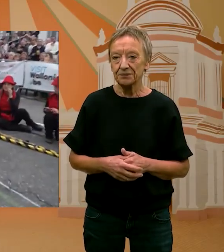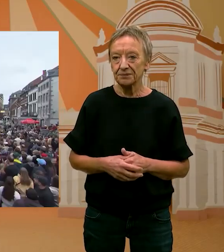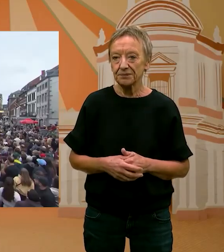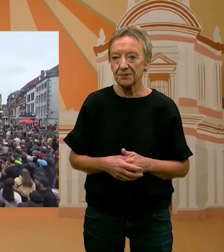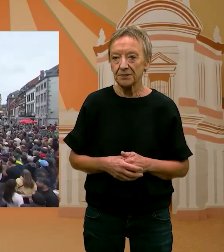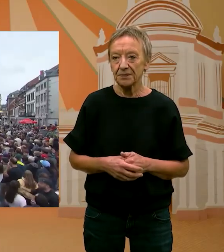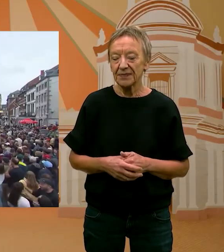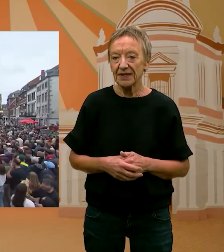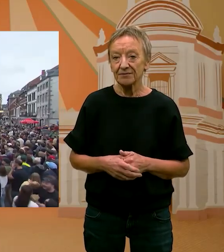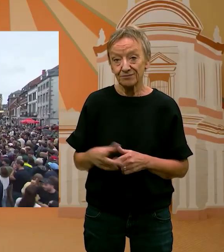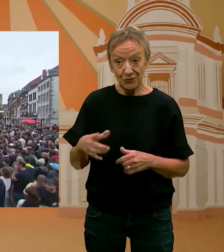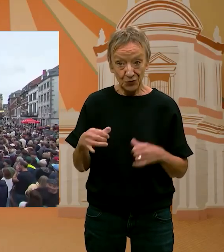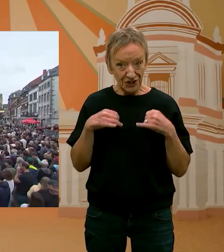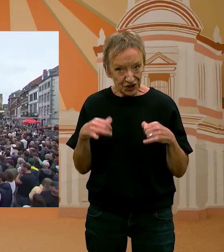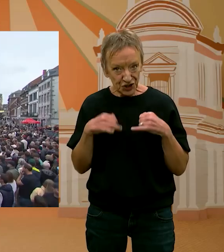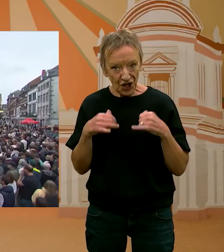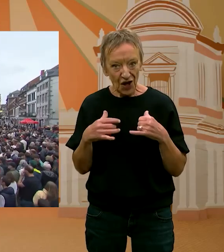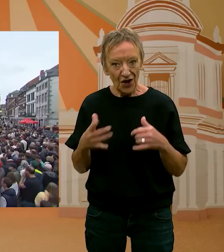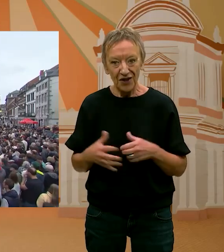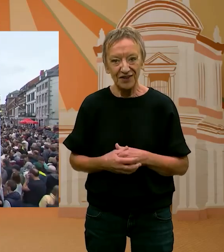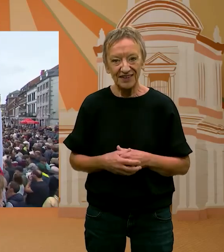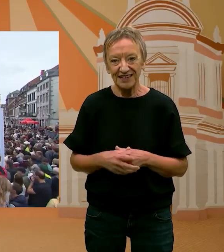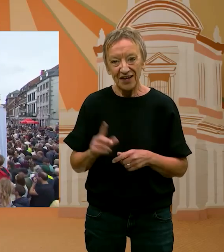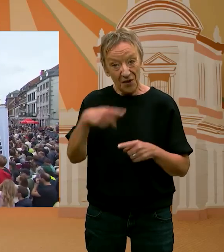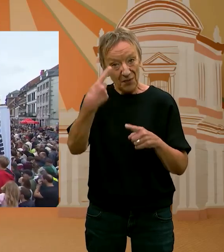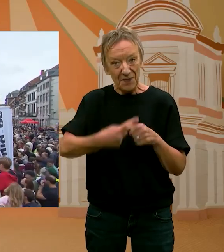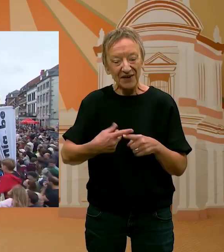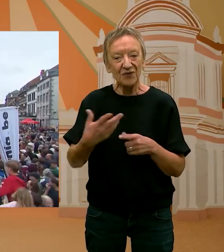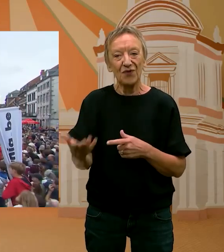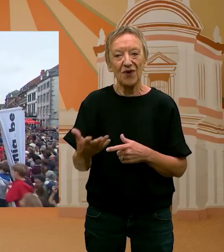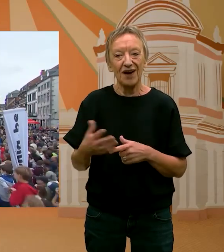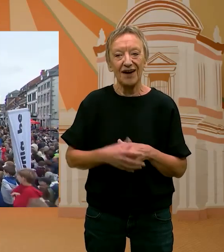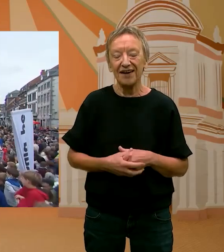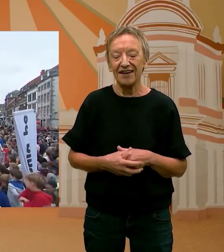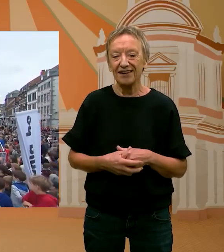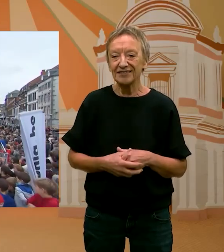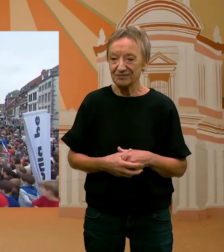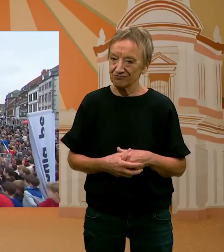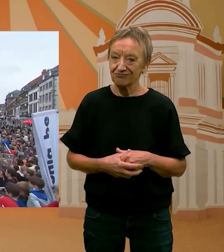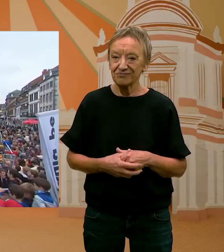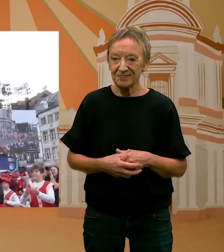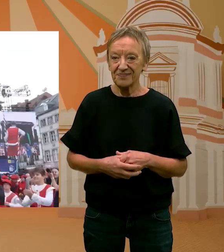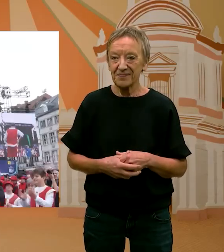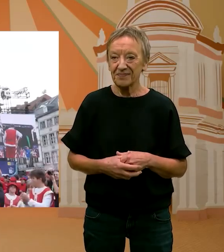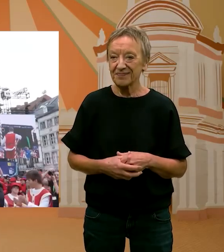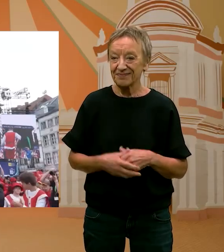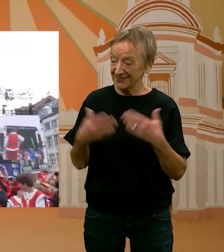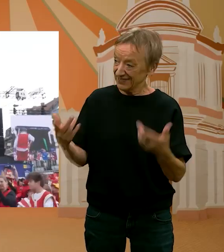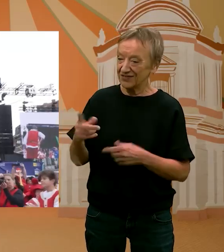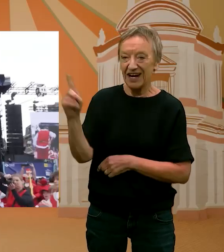relativement jeune et qui l'a pour la première fois, et on le savait qu'il allait l'avoir. Voilà, le voici le vainqueur de cette année, les chasses